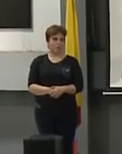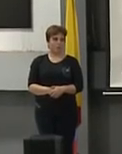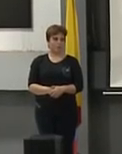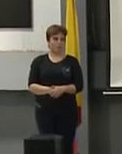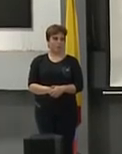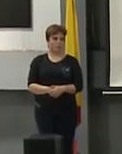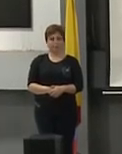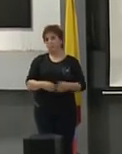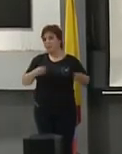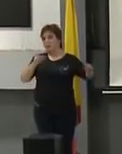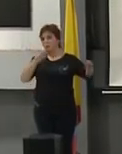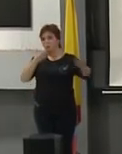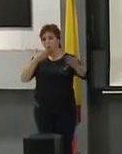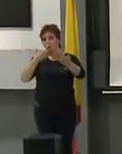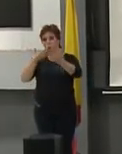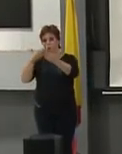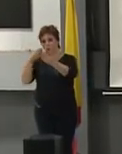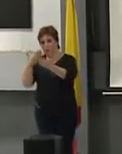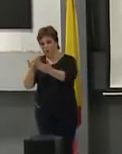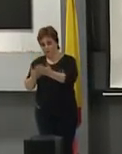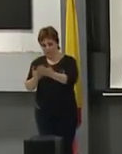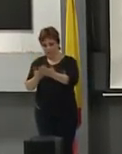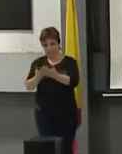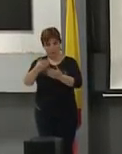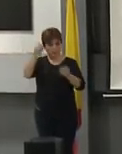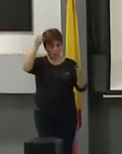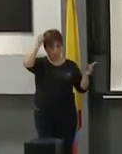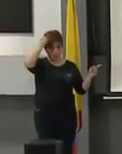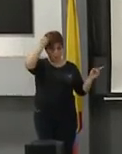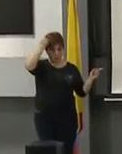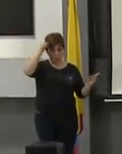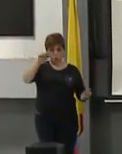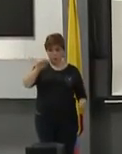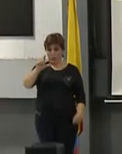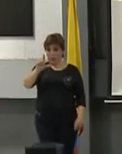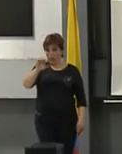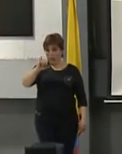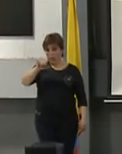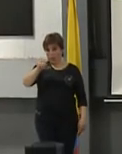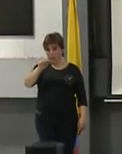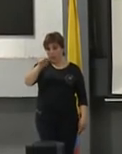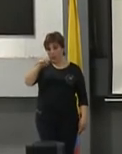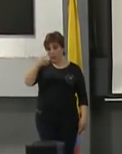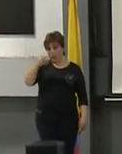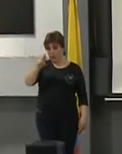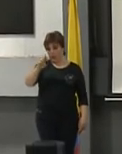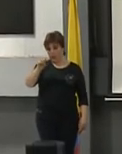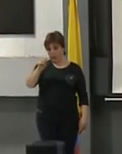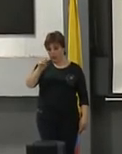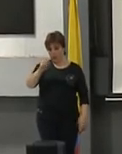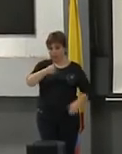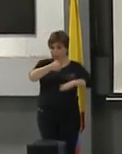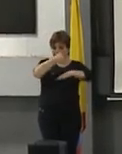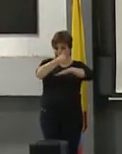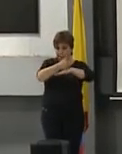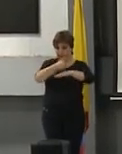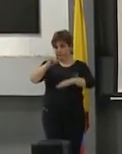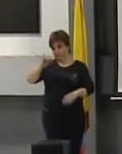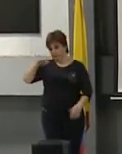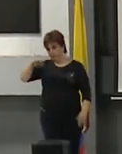muchísimas gracias al profesor alejandro álvarez director del instituto pedagógico